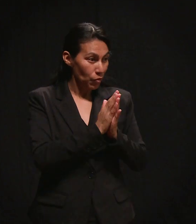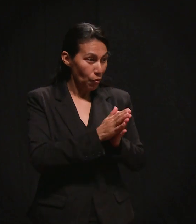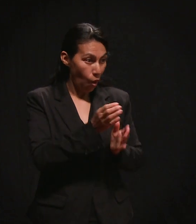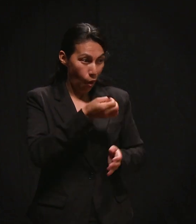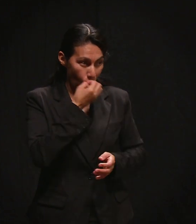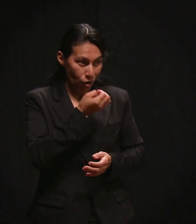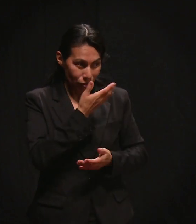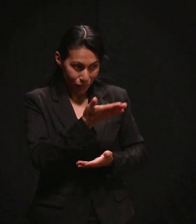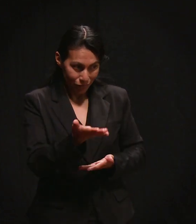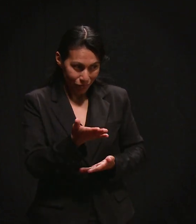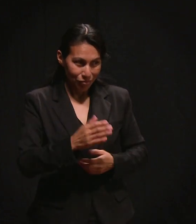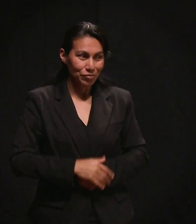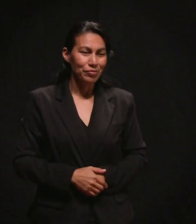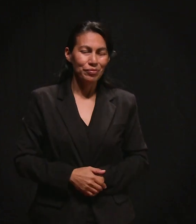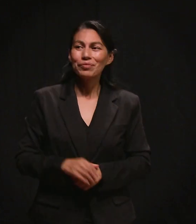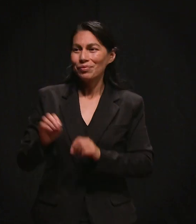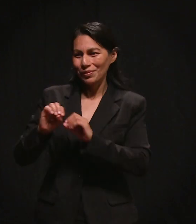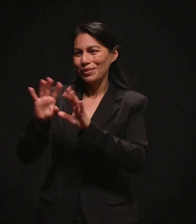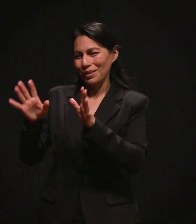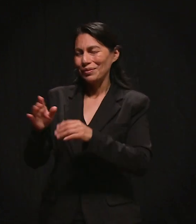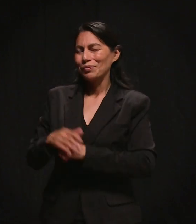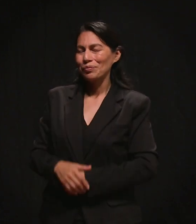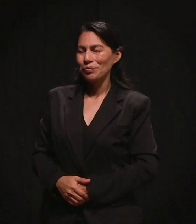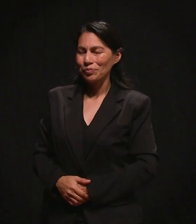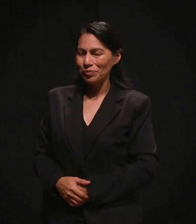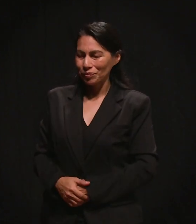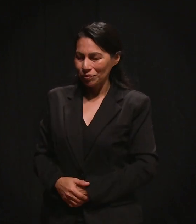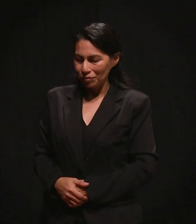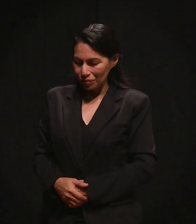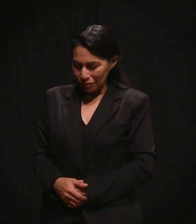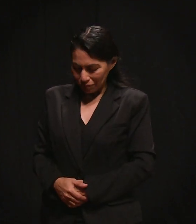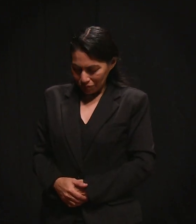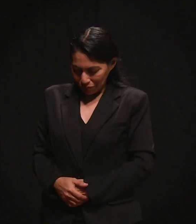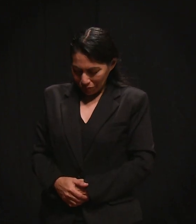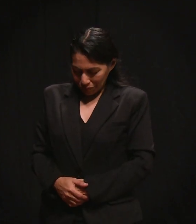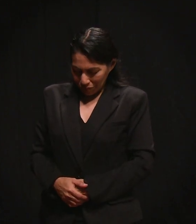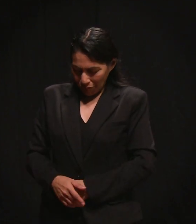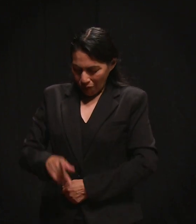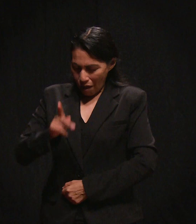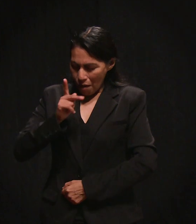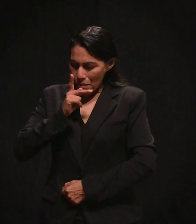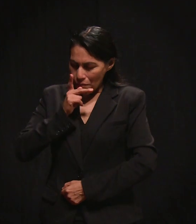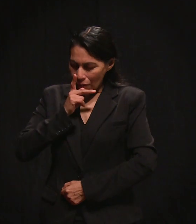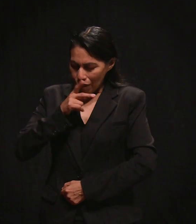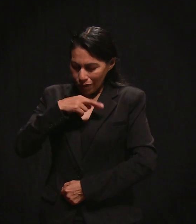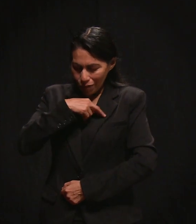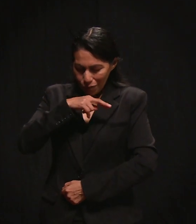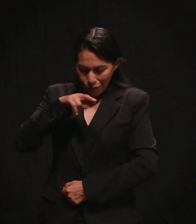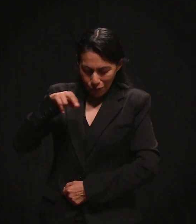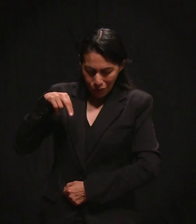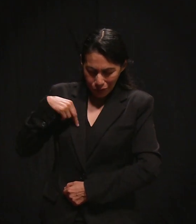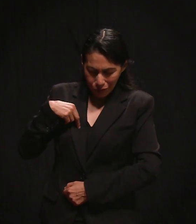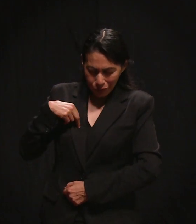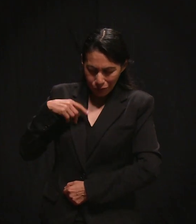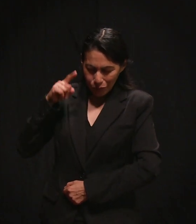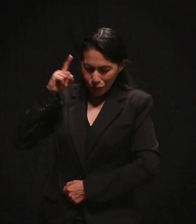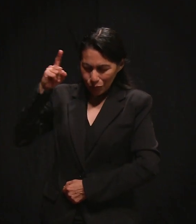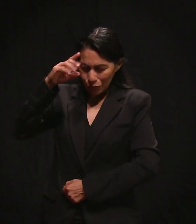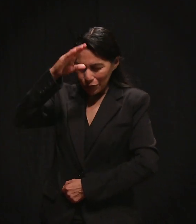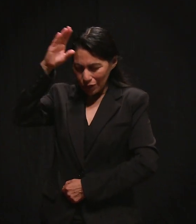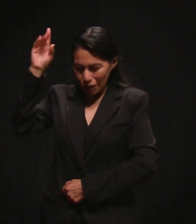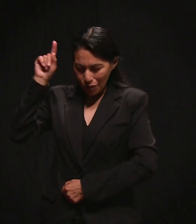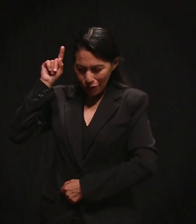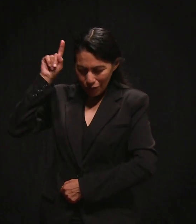Oramos. Padre nuestro que estás en el cielo, santificado sea tu nombre. Amén. Te alabamos porque eres un Dios